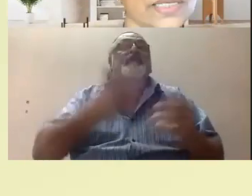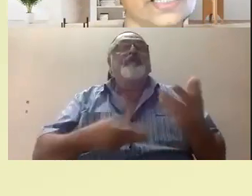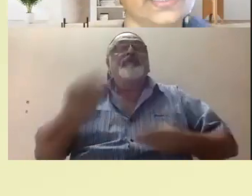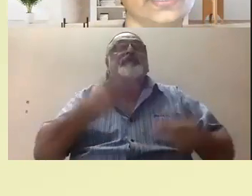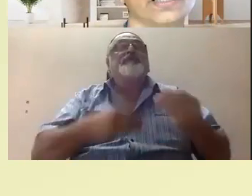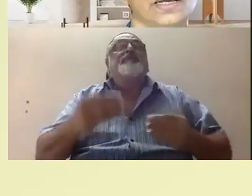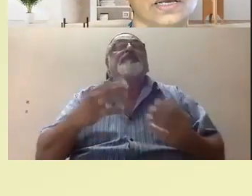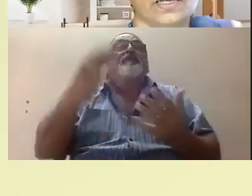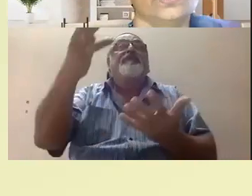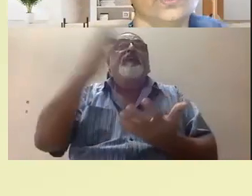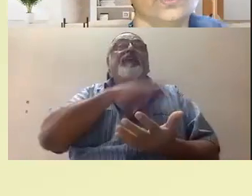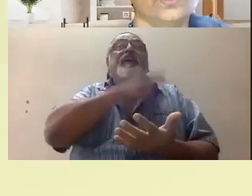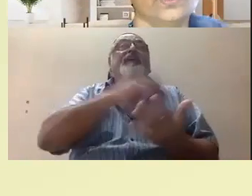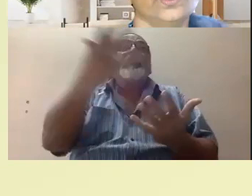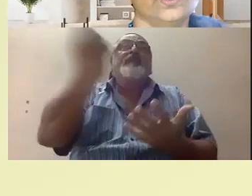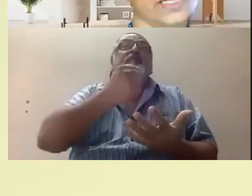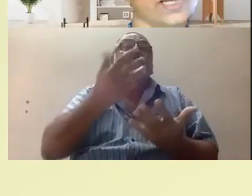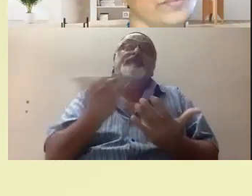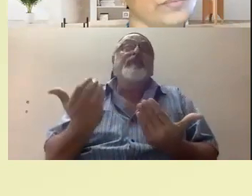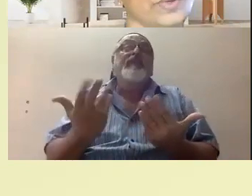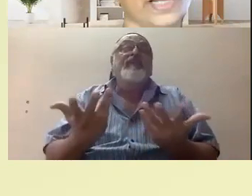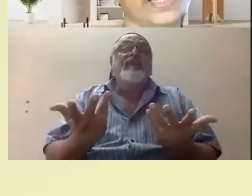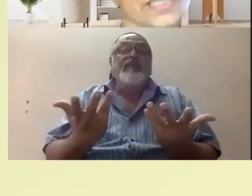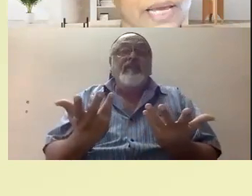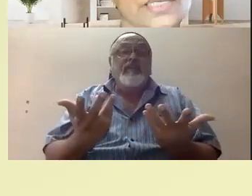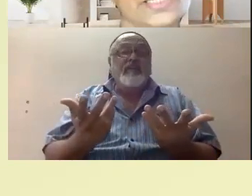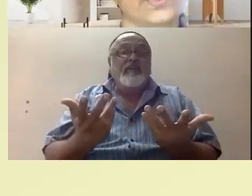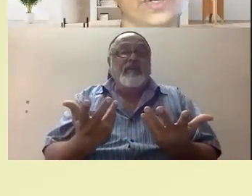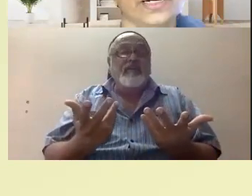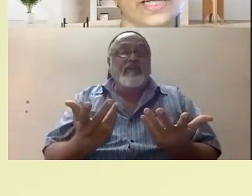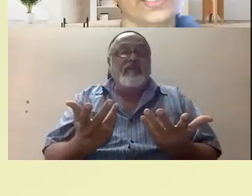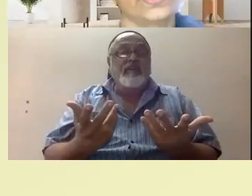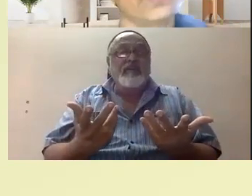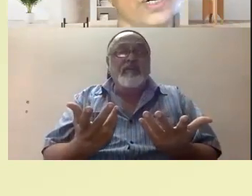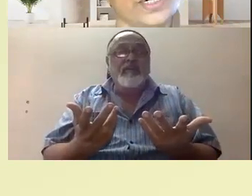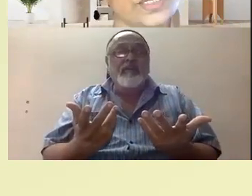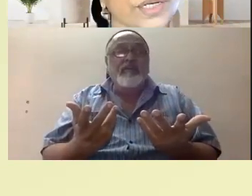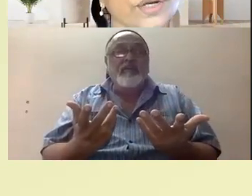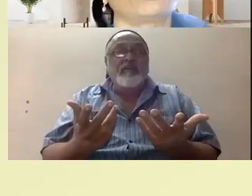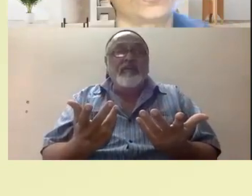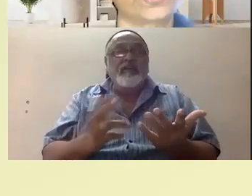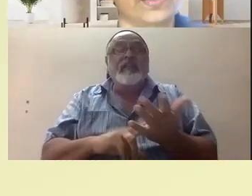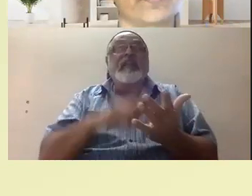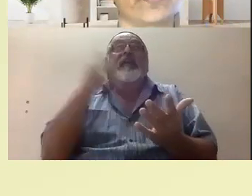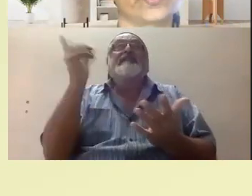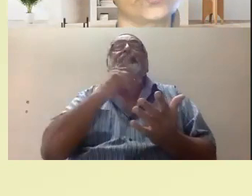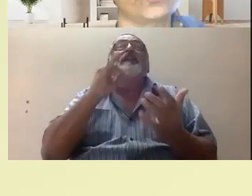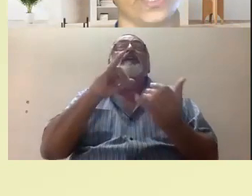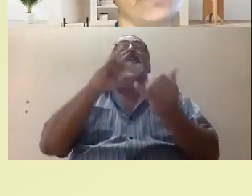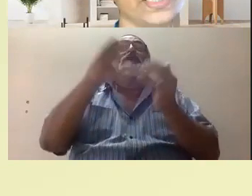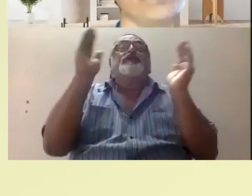ले सकते हैं. तो जैसे हम NSIC जो है नेशनल स्मॉल इंडस्ट्री कॉरपोरेशन,